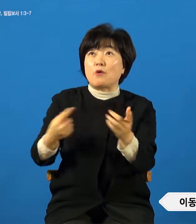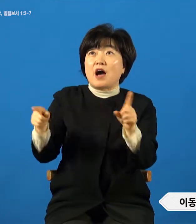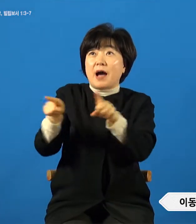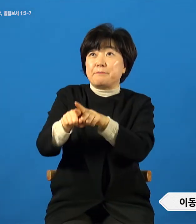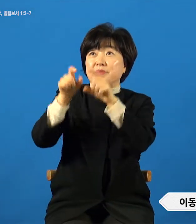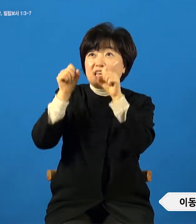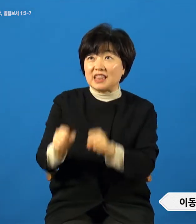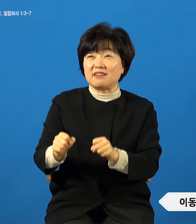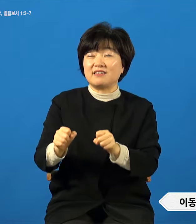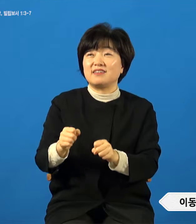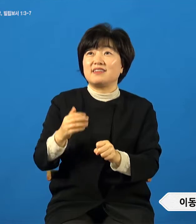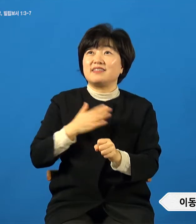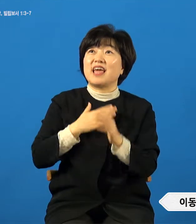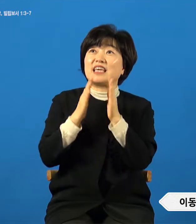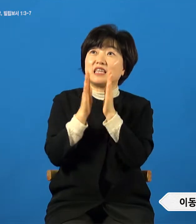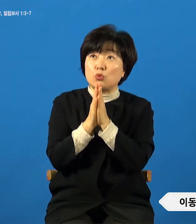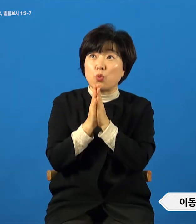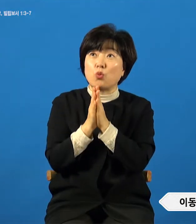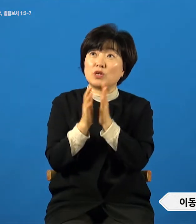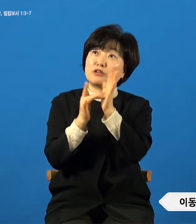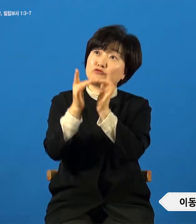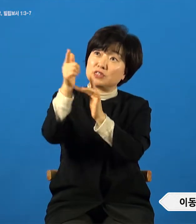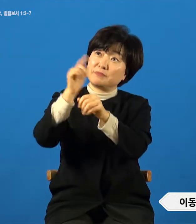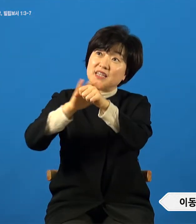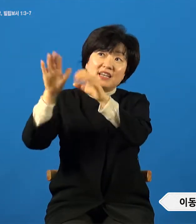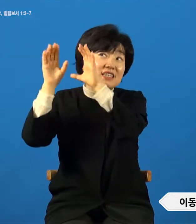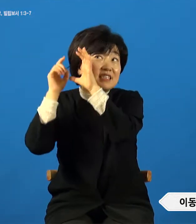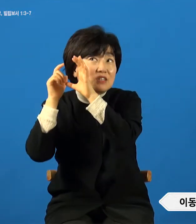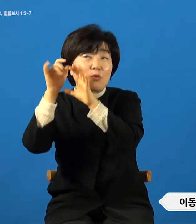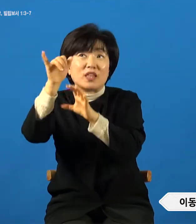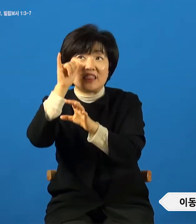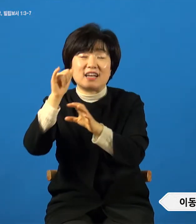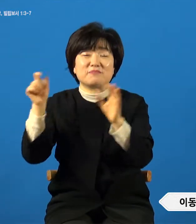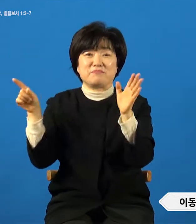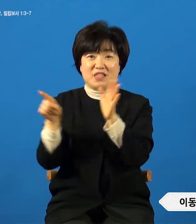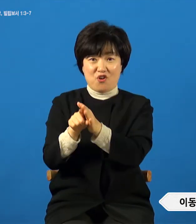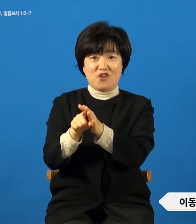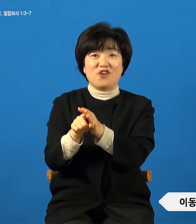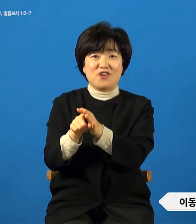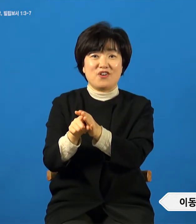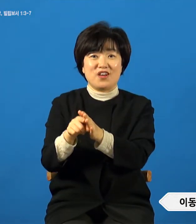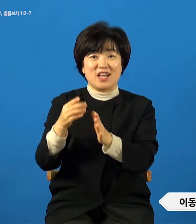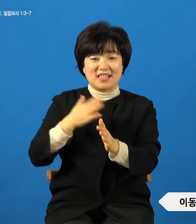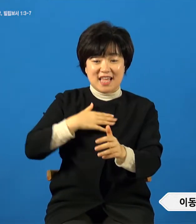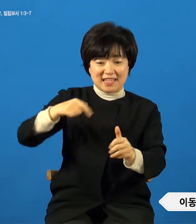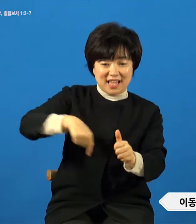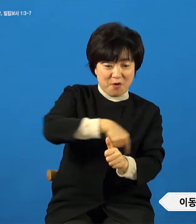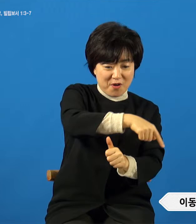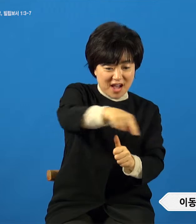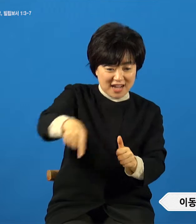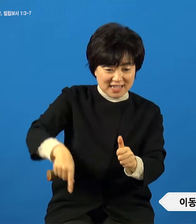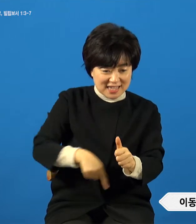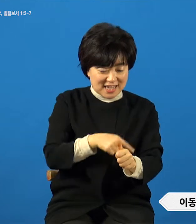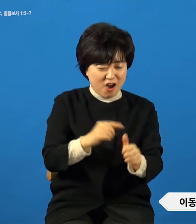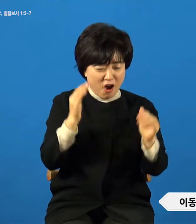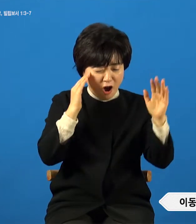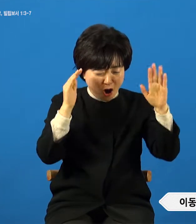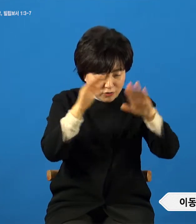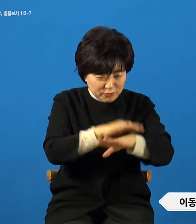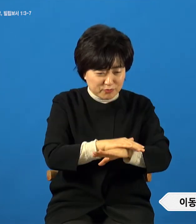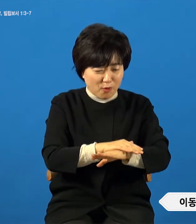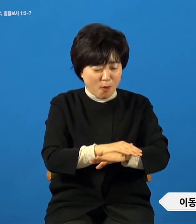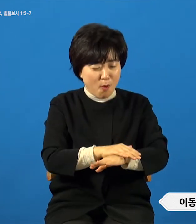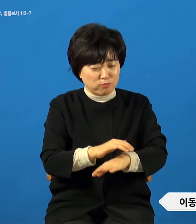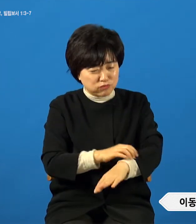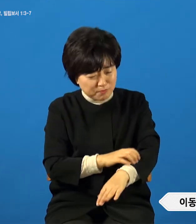기도를 듣고 계신 것을 믿는다면, 비록 오늘 나를 둘러싸여 있는 상황이 어두워도 불편해도 우리는